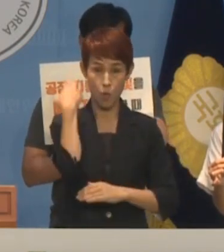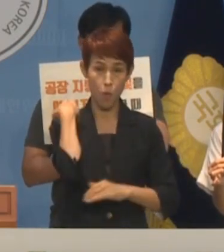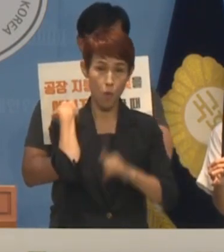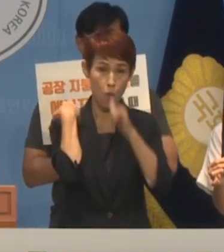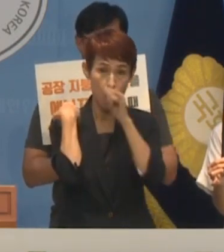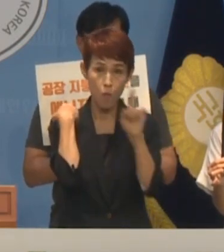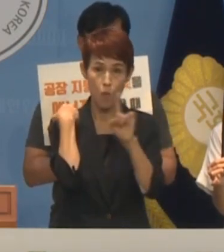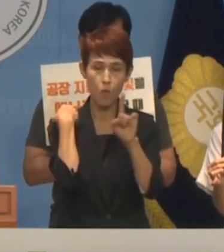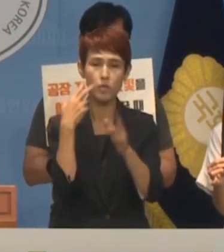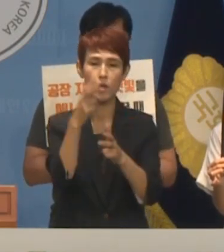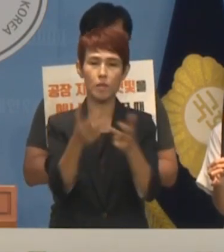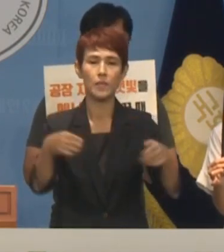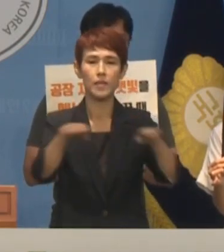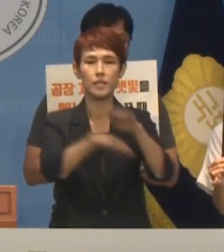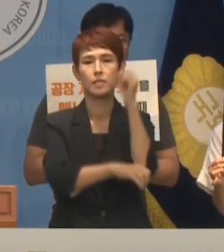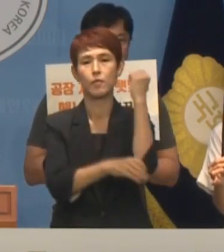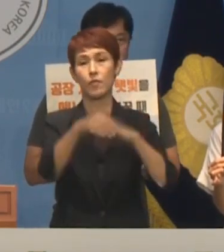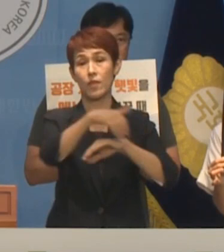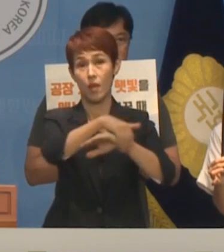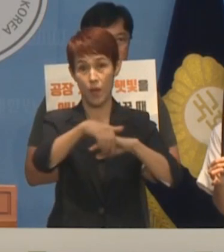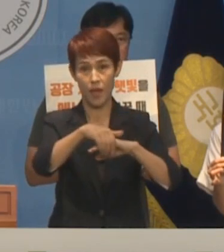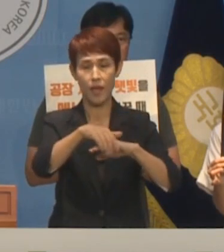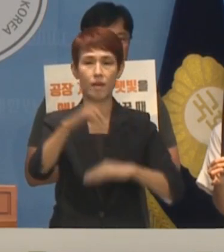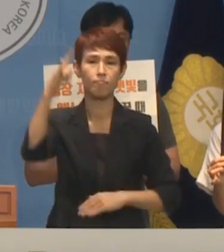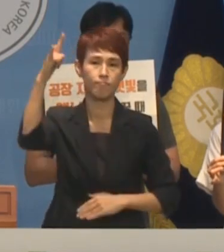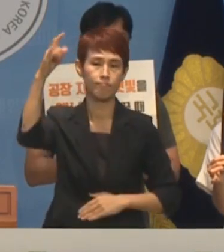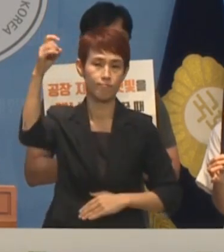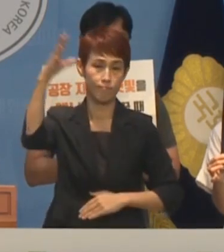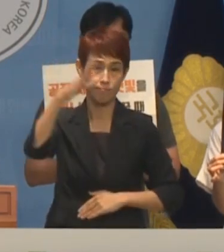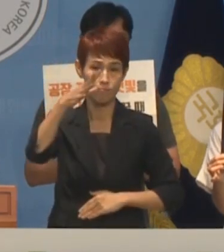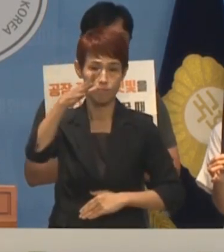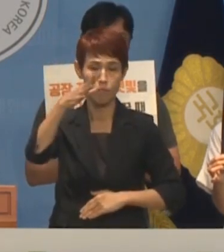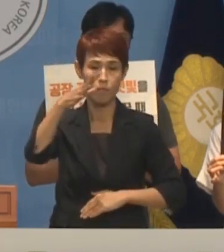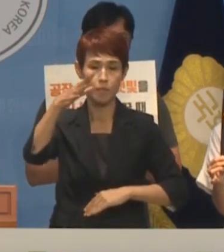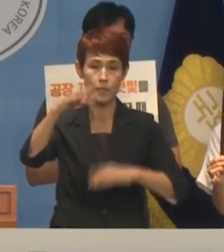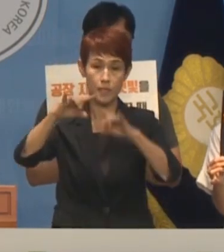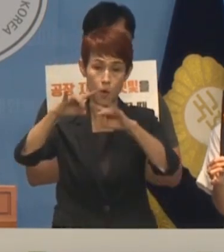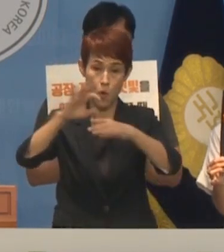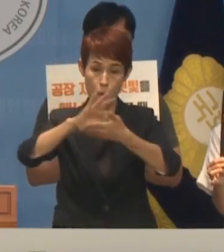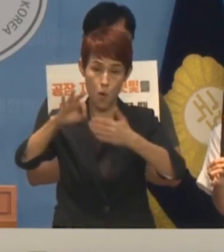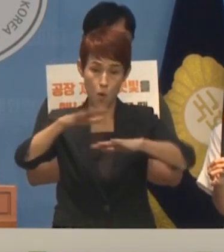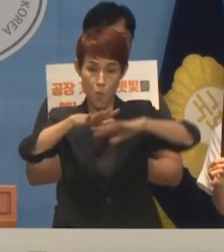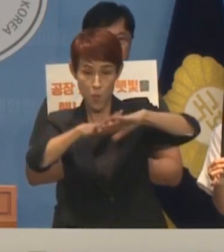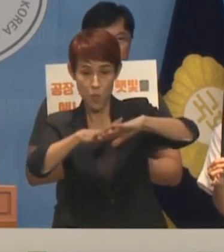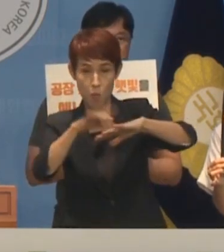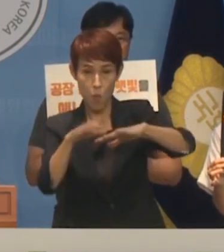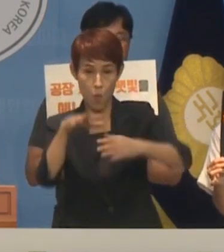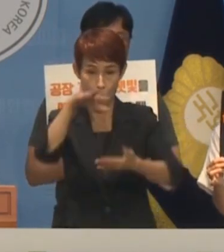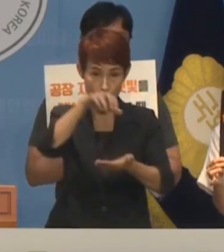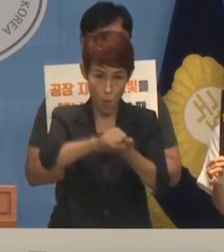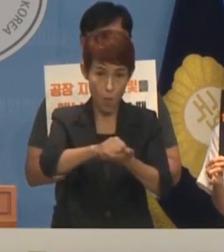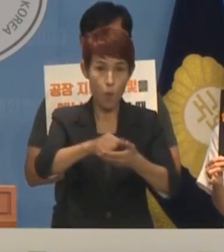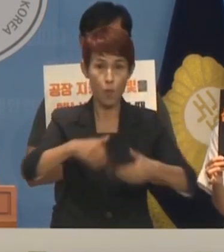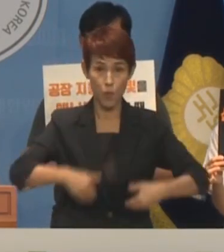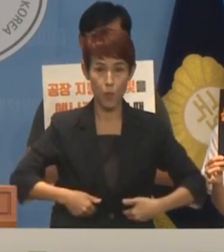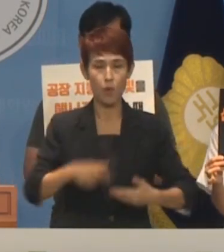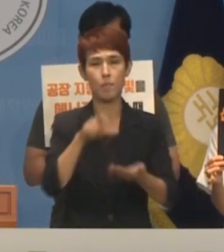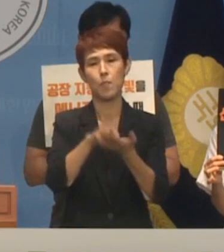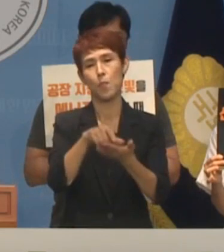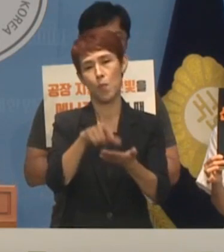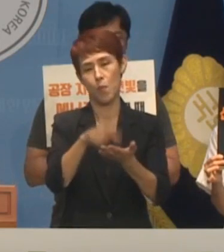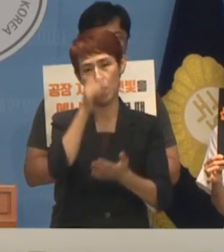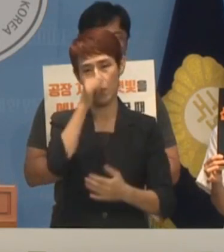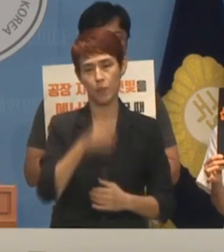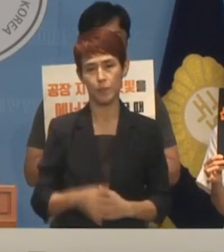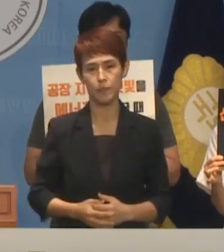있는 산업단지 기본계획에 태양광 발전 설비의 확충에 관한 사항을 포함하도록 하였습니다. 태양광은